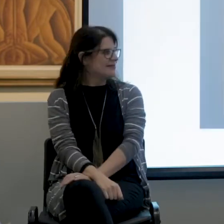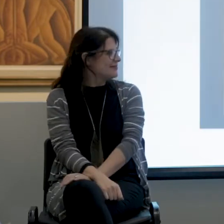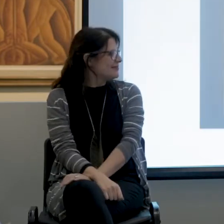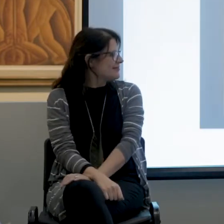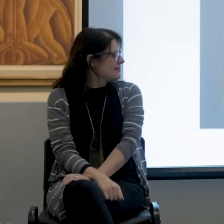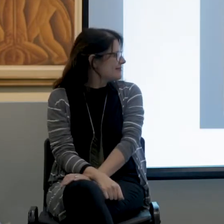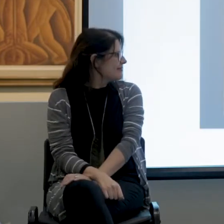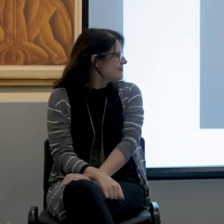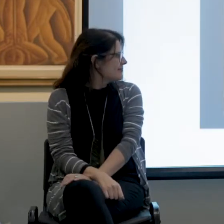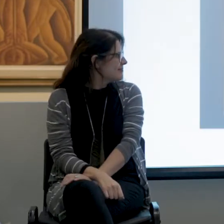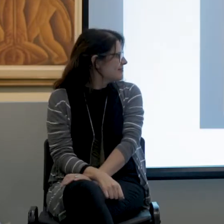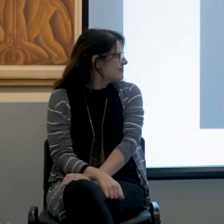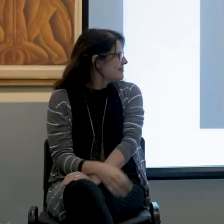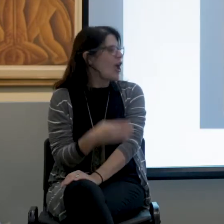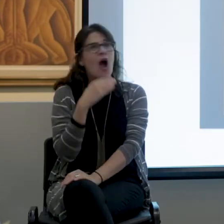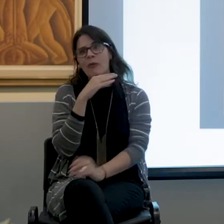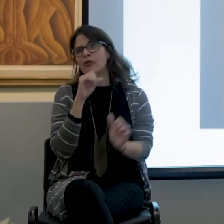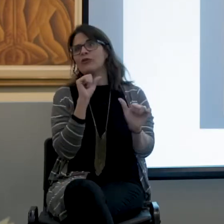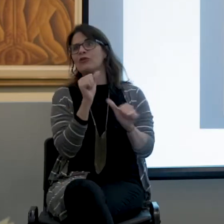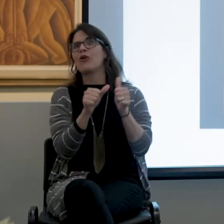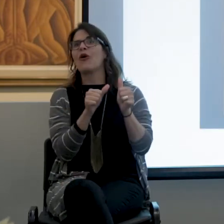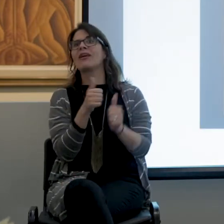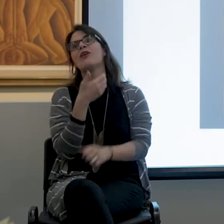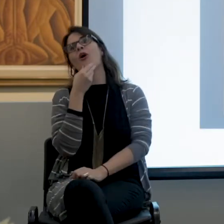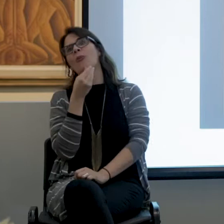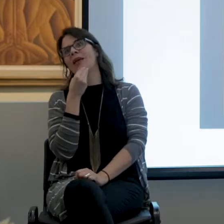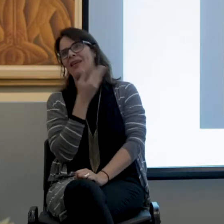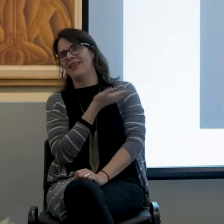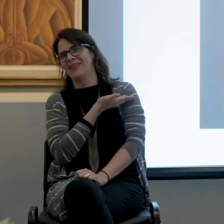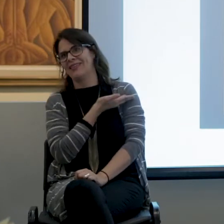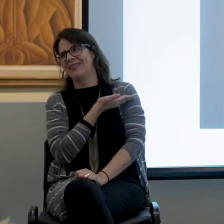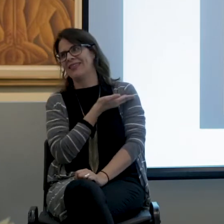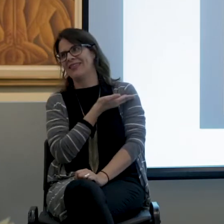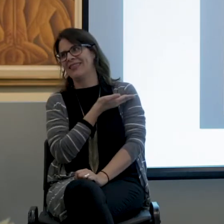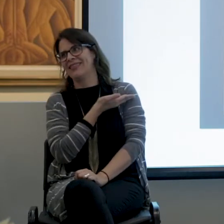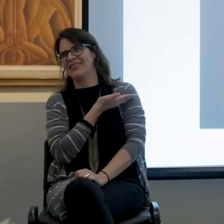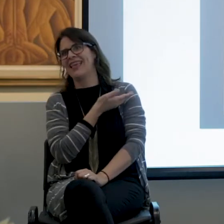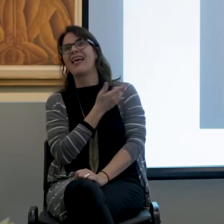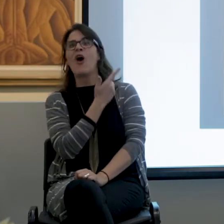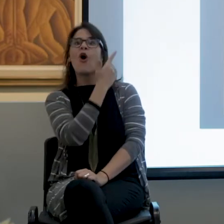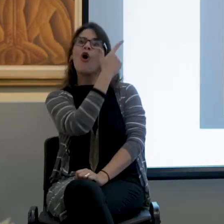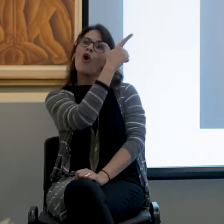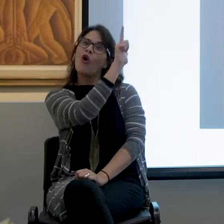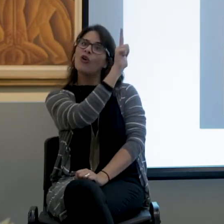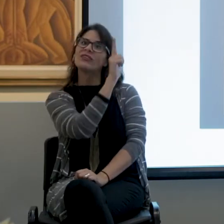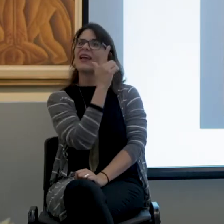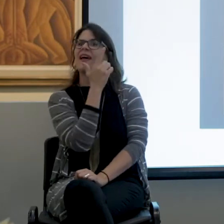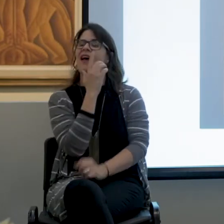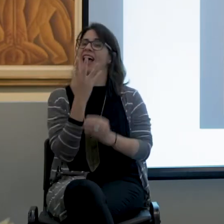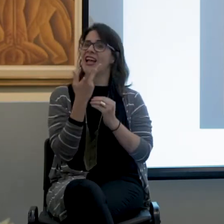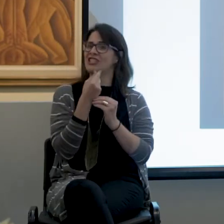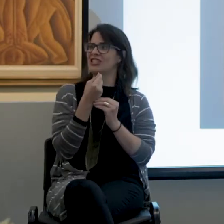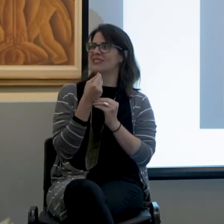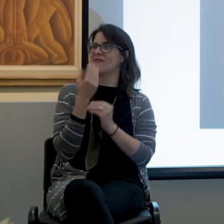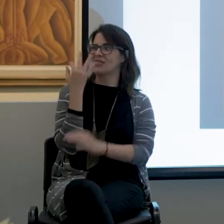Claro que o quadro foi refeito e reinterpretado. Essa é a releitura da artista Orlan, artista francesa